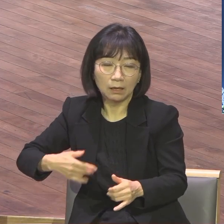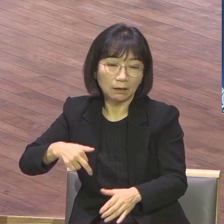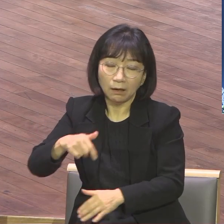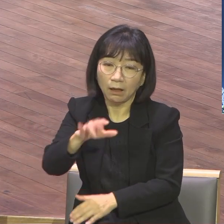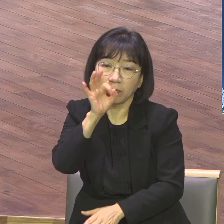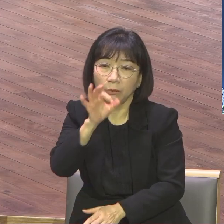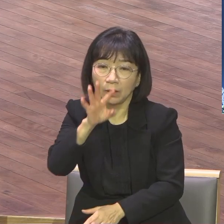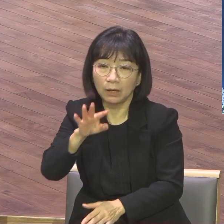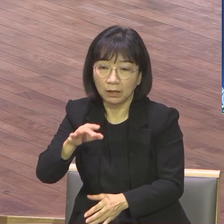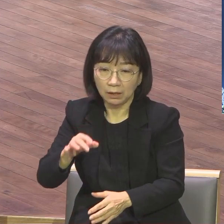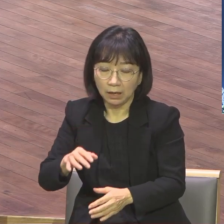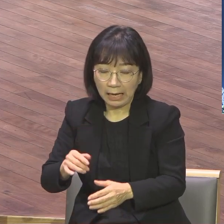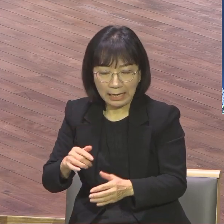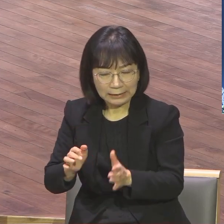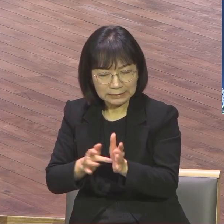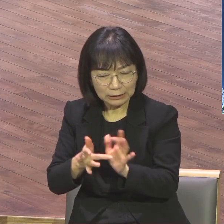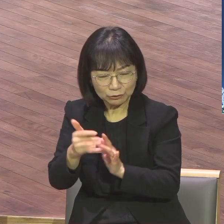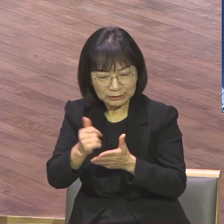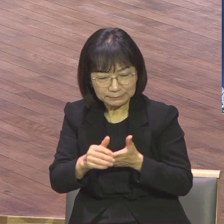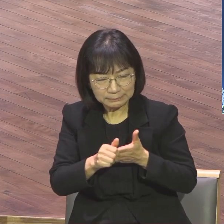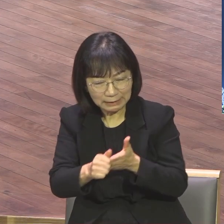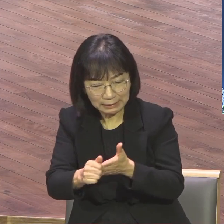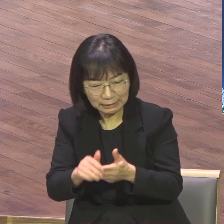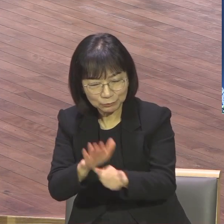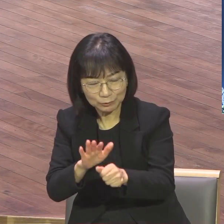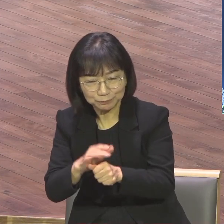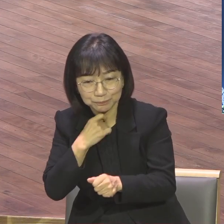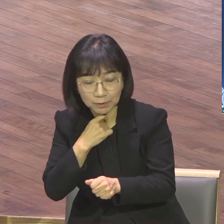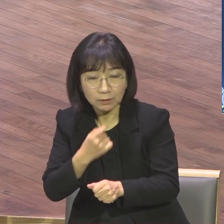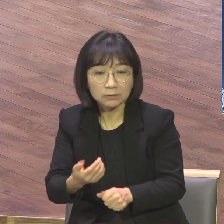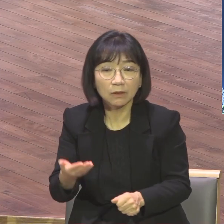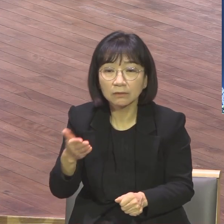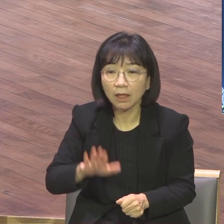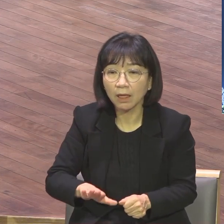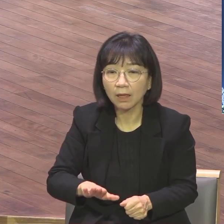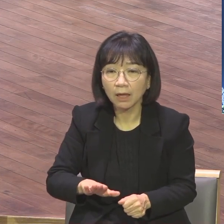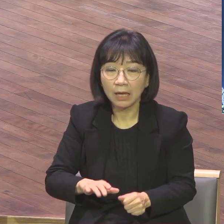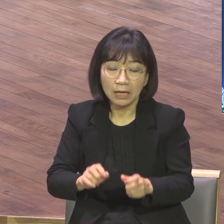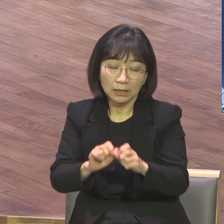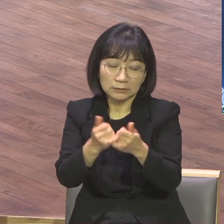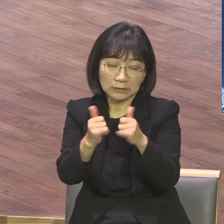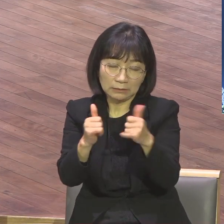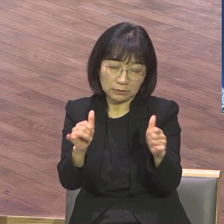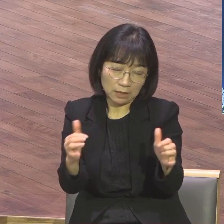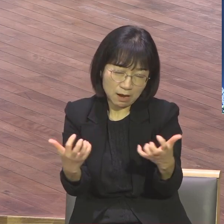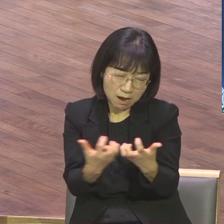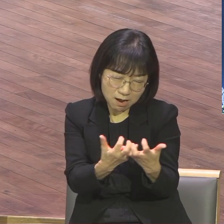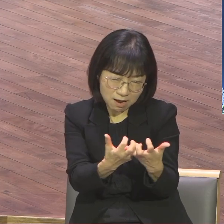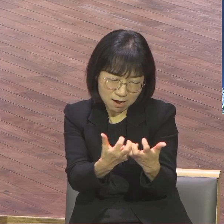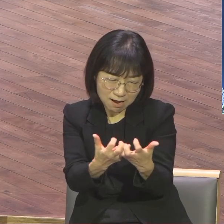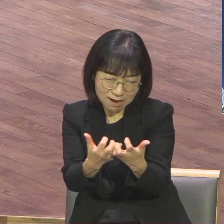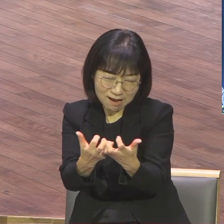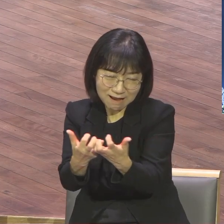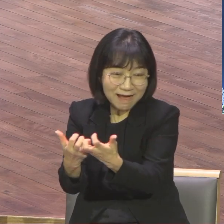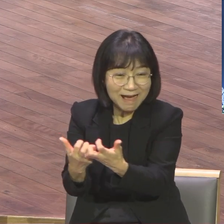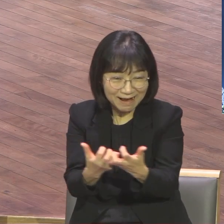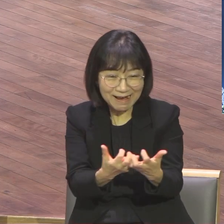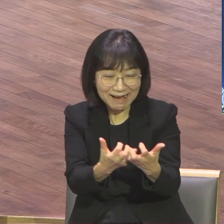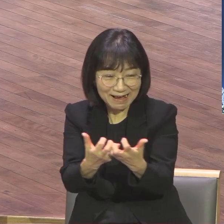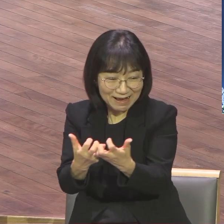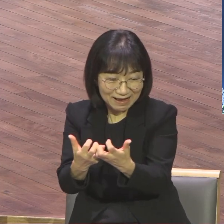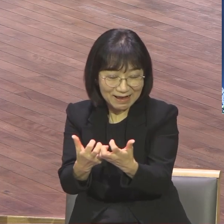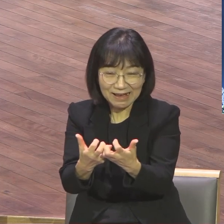이 친구를 예수님께 데리고 오는데, 그런데 사람들이 너무 많았어.